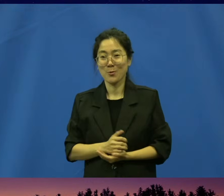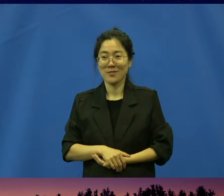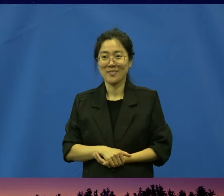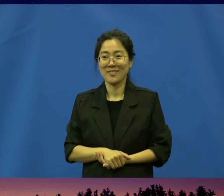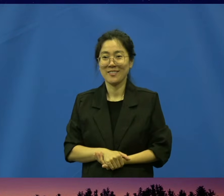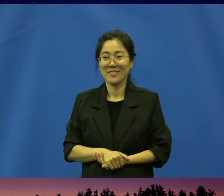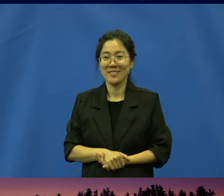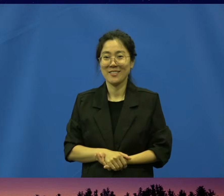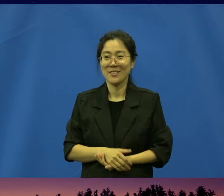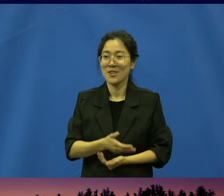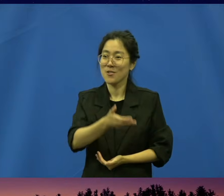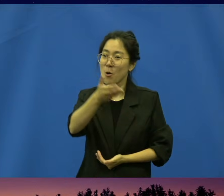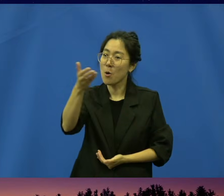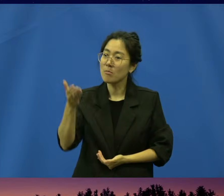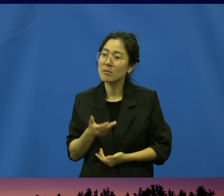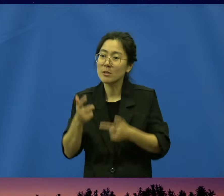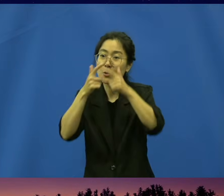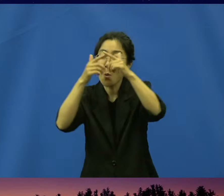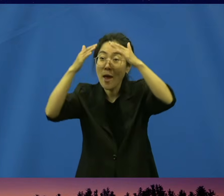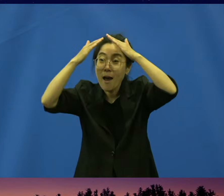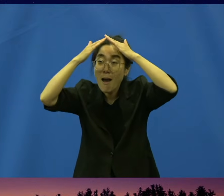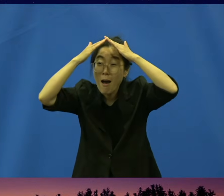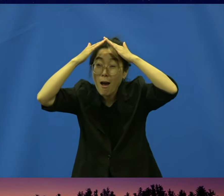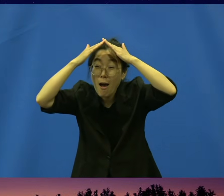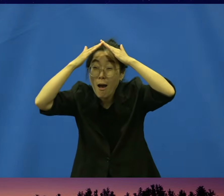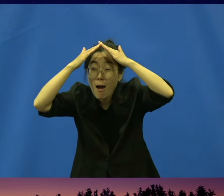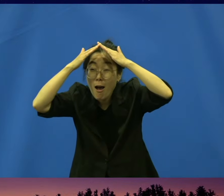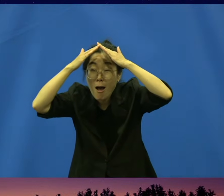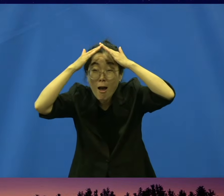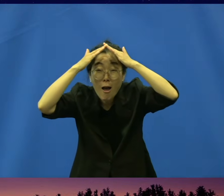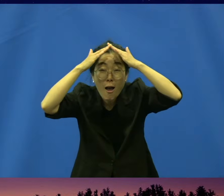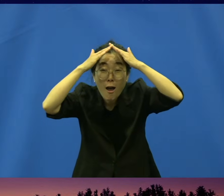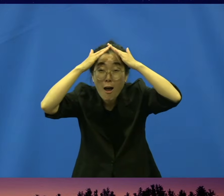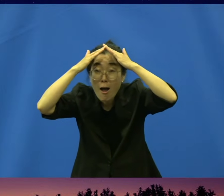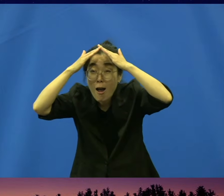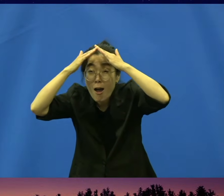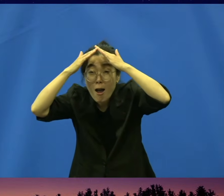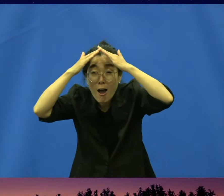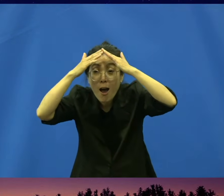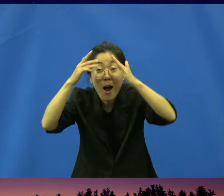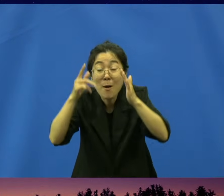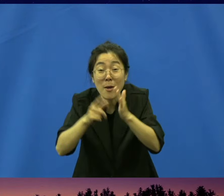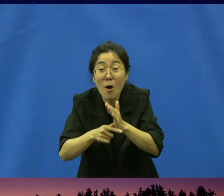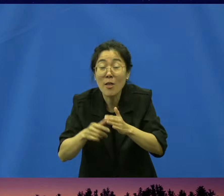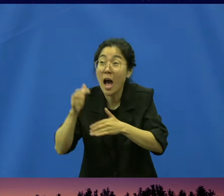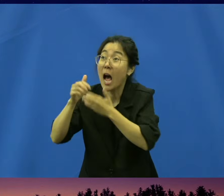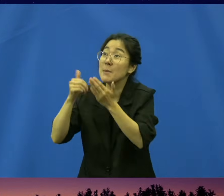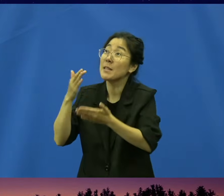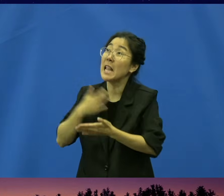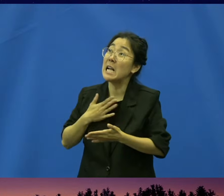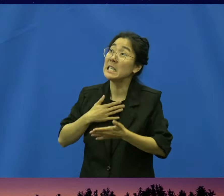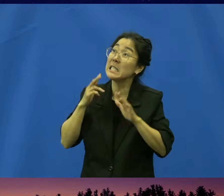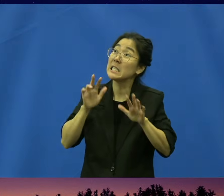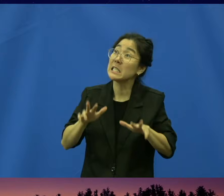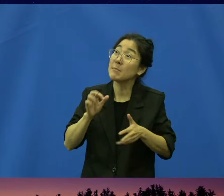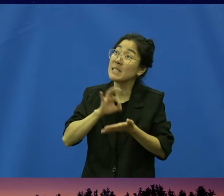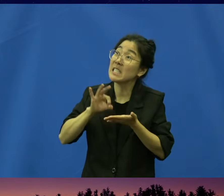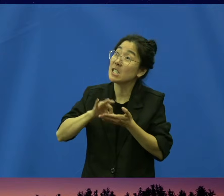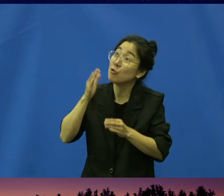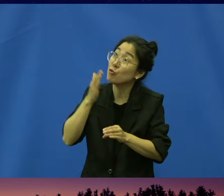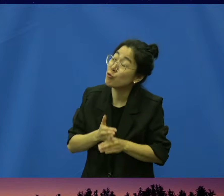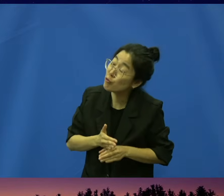지금 뭘 모를 수가 있어요. 지금, 예? 하나님께서 어떻게 여러분을 묶으시고 쓰시고 하는지를 잘 모르는 수가 있다니까요.